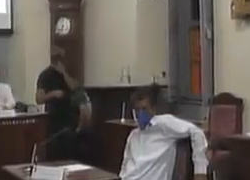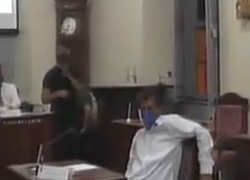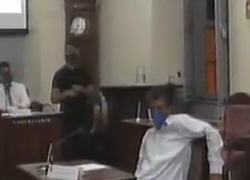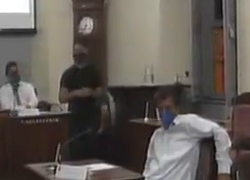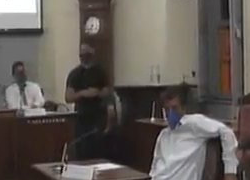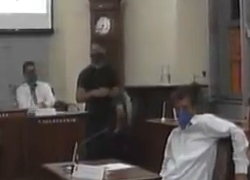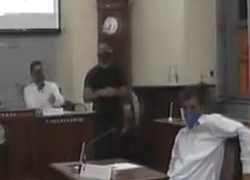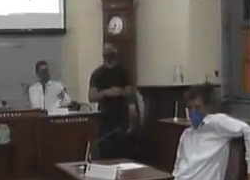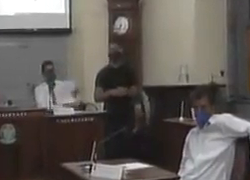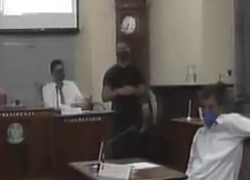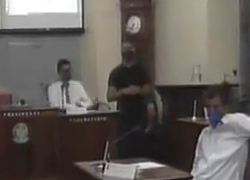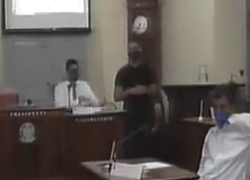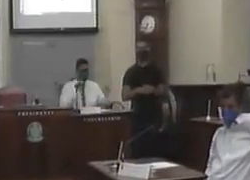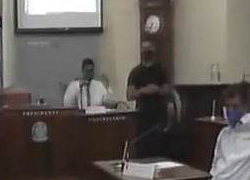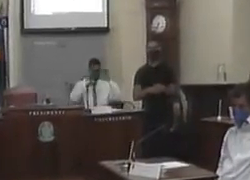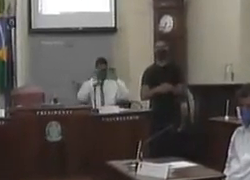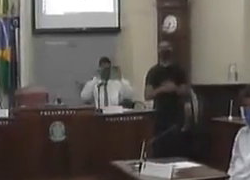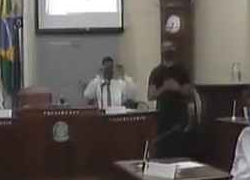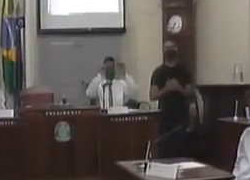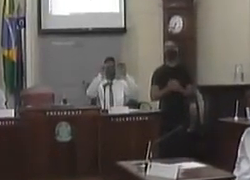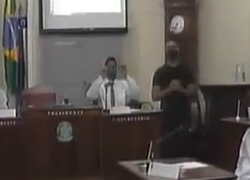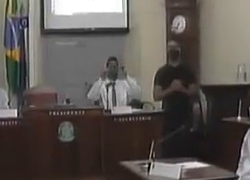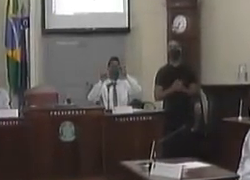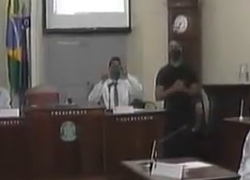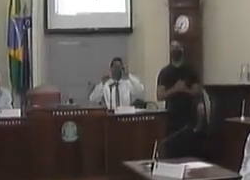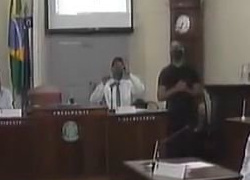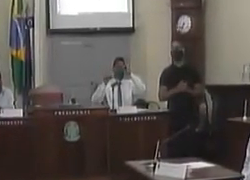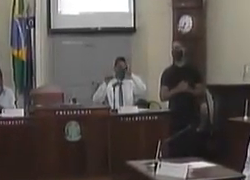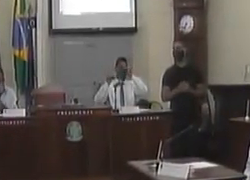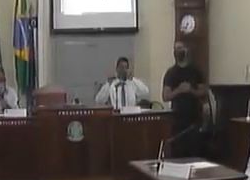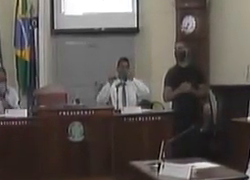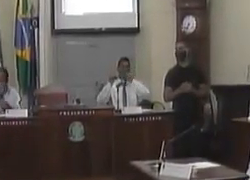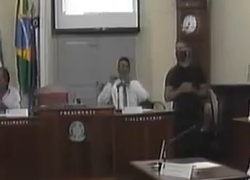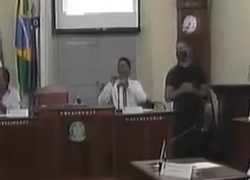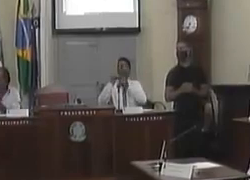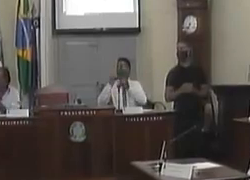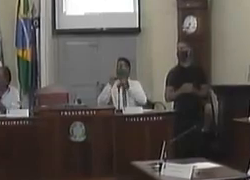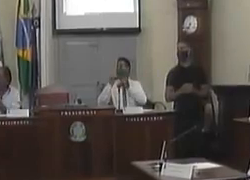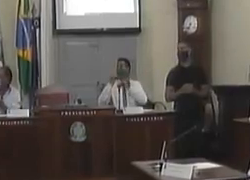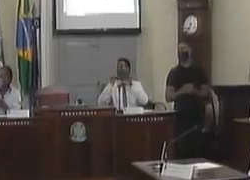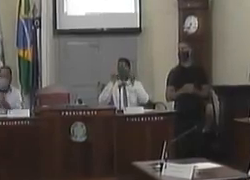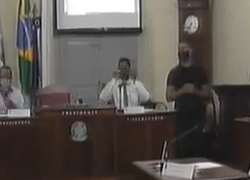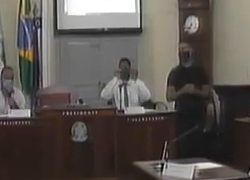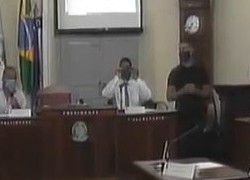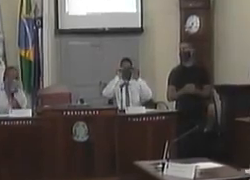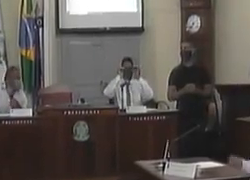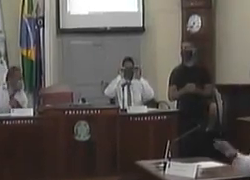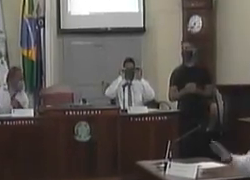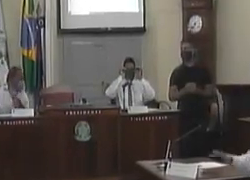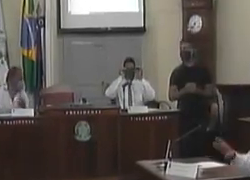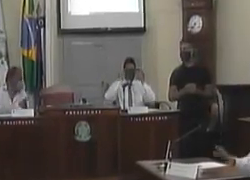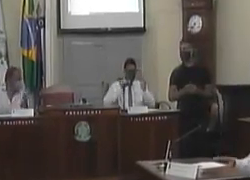Saúde, vereadora Michele Vieira Cabral da Silva está presente.